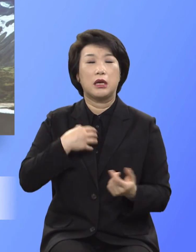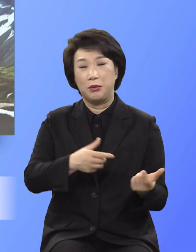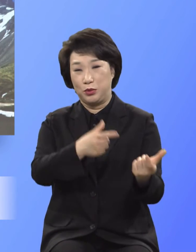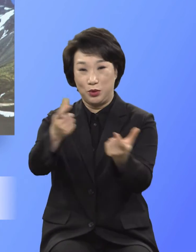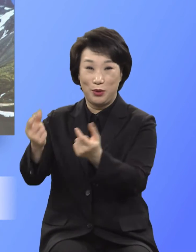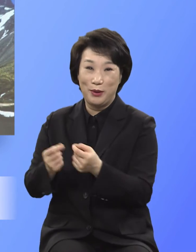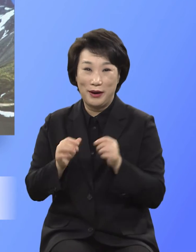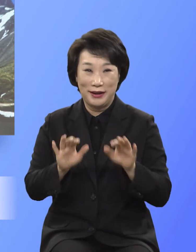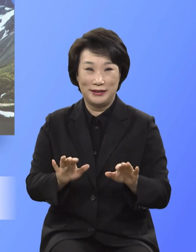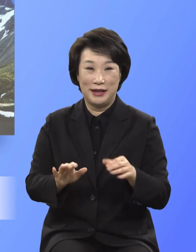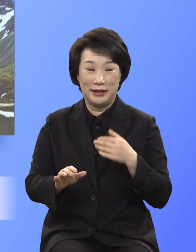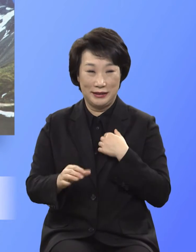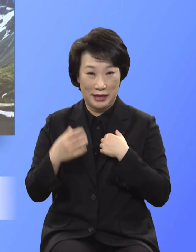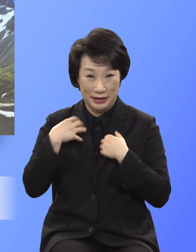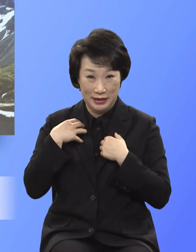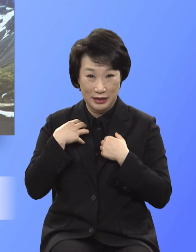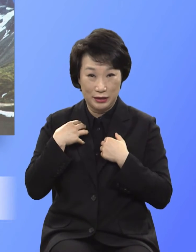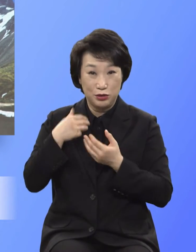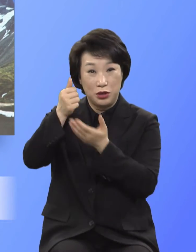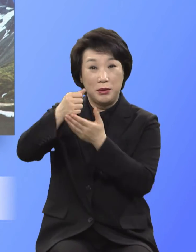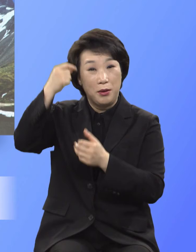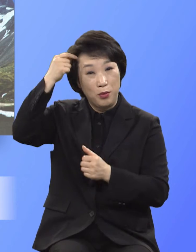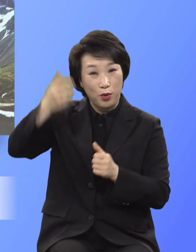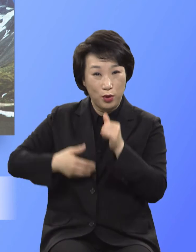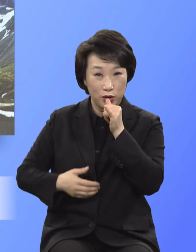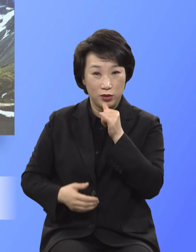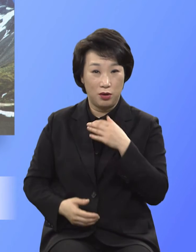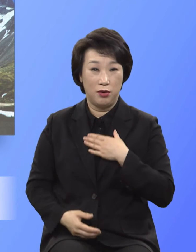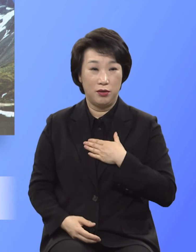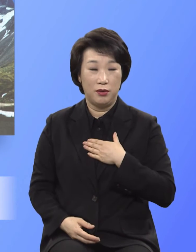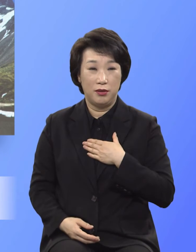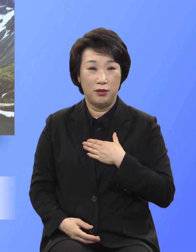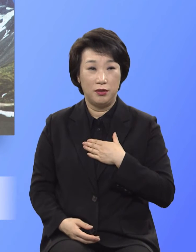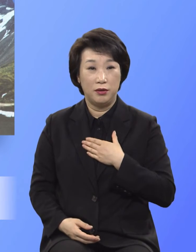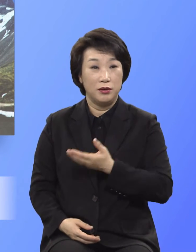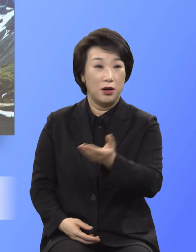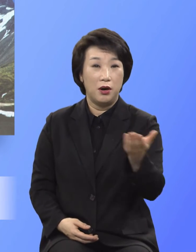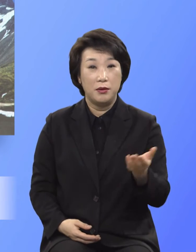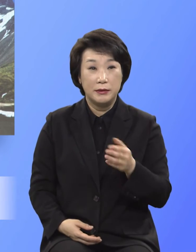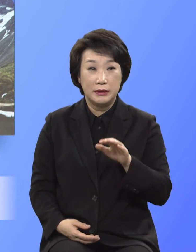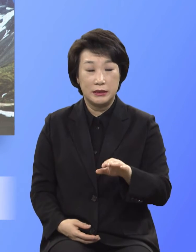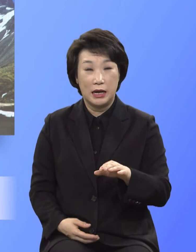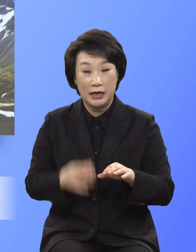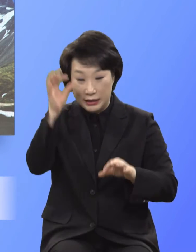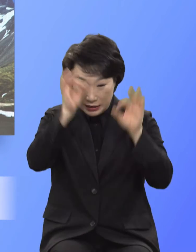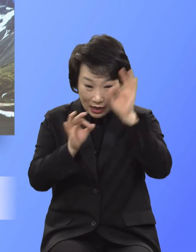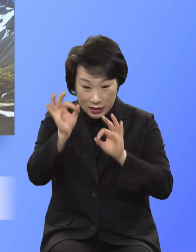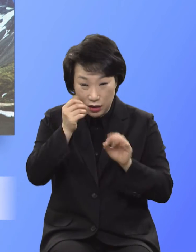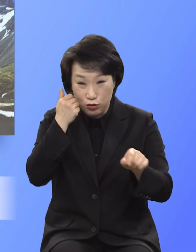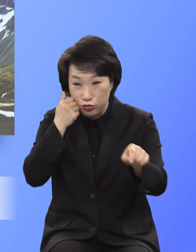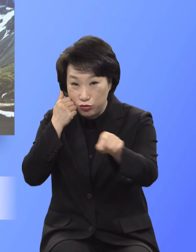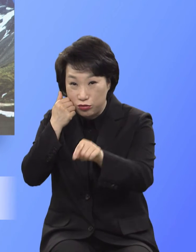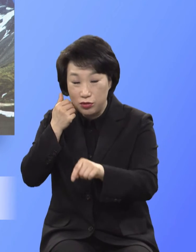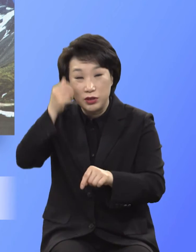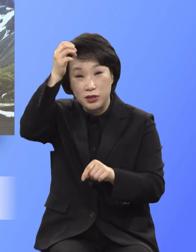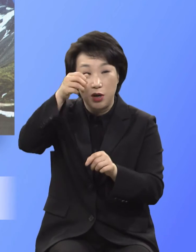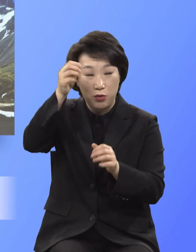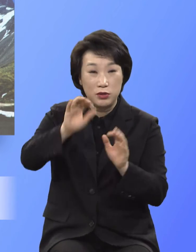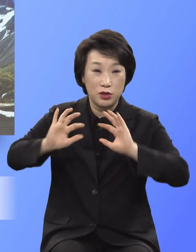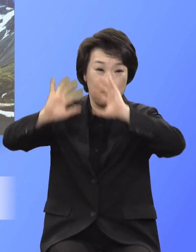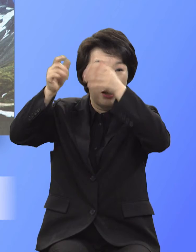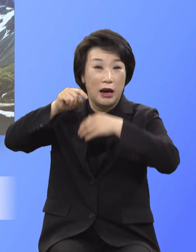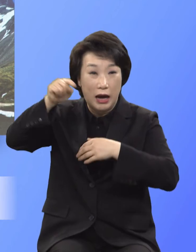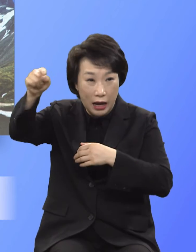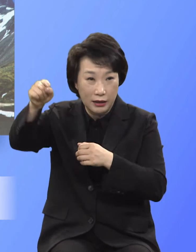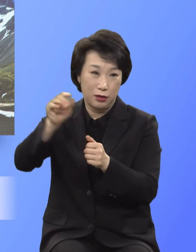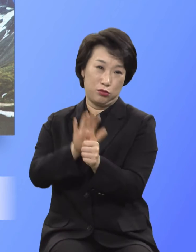당신은 반드시 책임을 주님이 물으실 것입니다. 반드시 여러분을 찾아내서 그 영혼이 천국